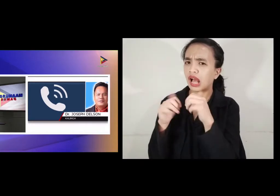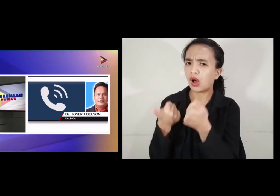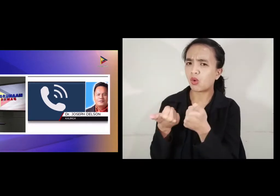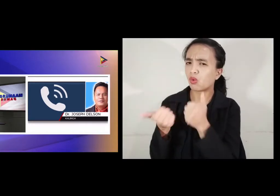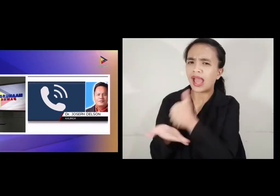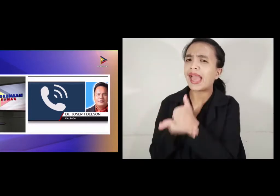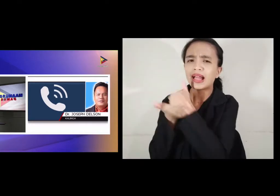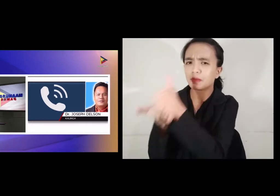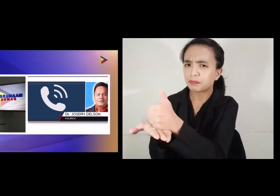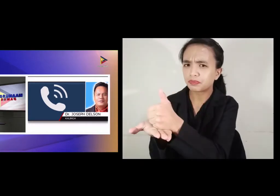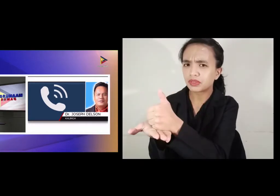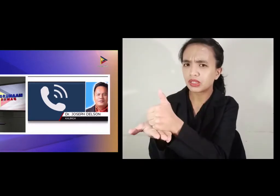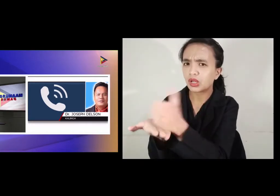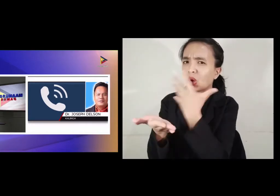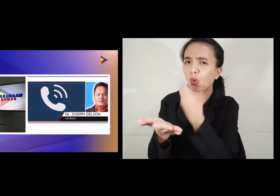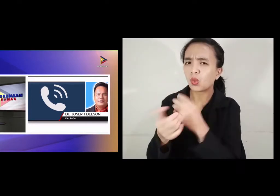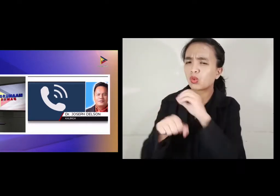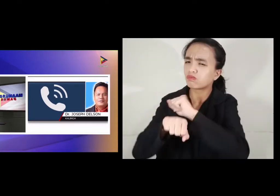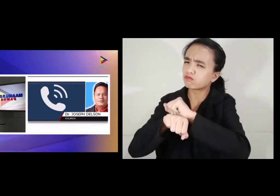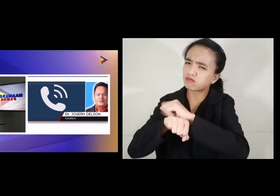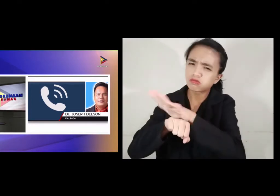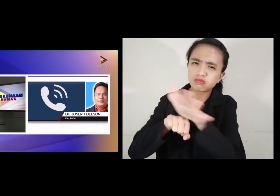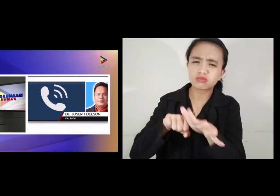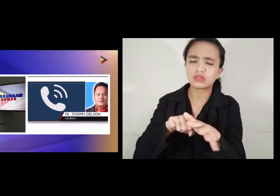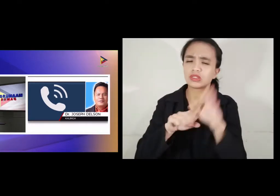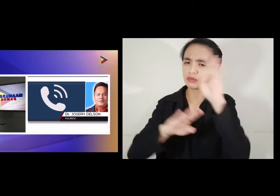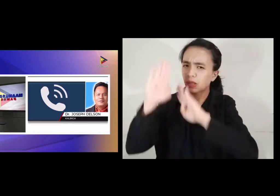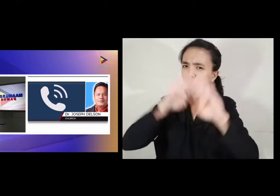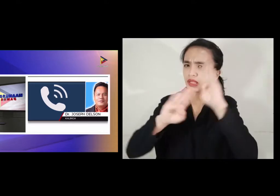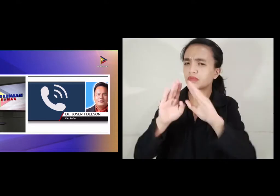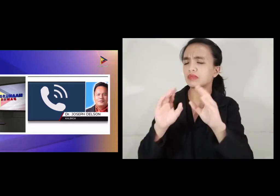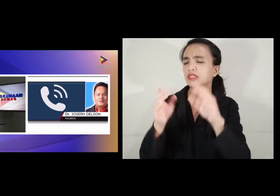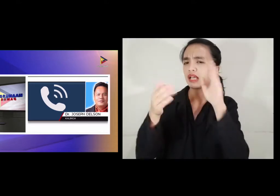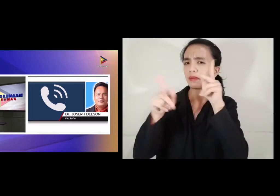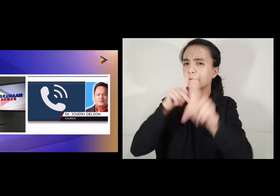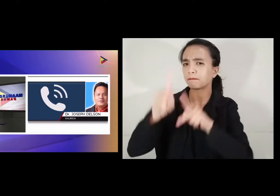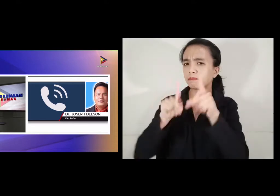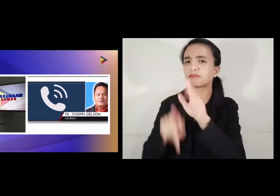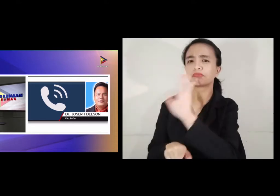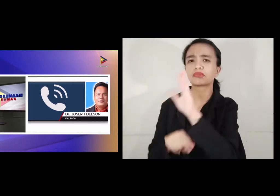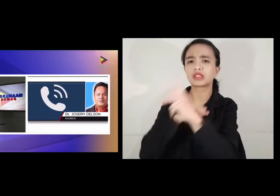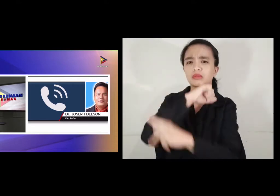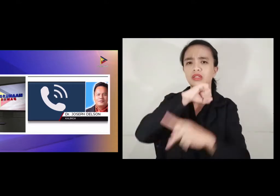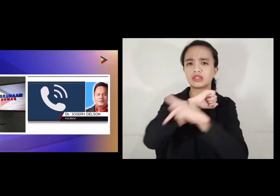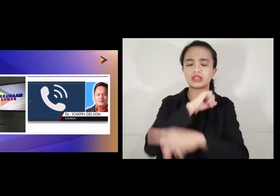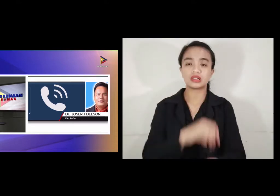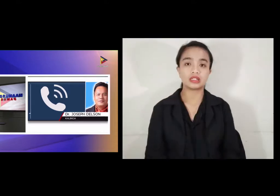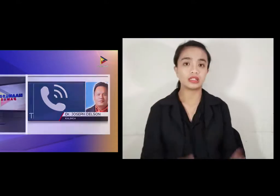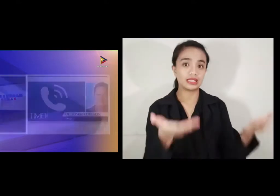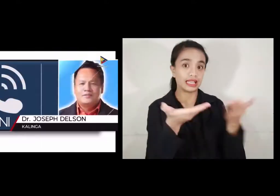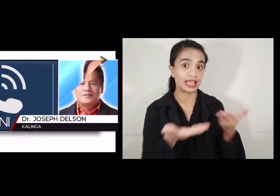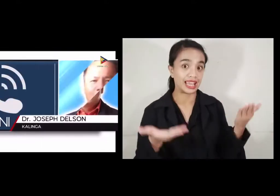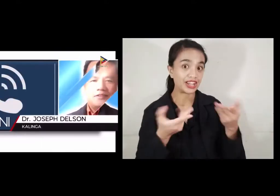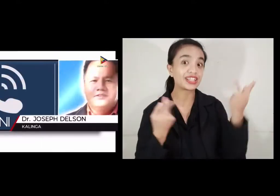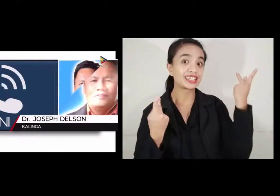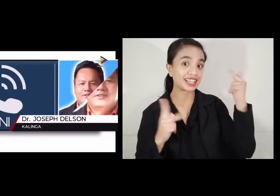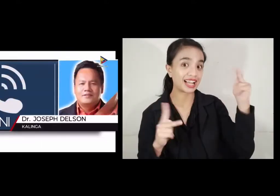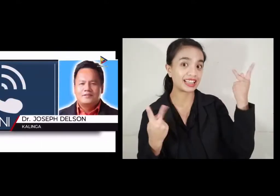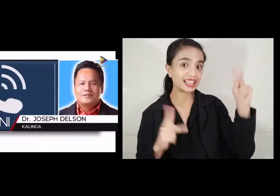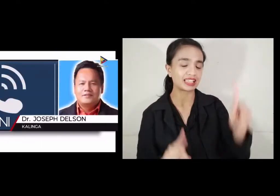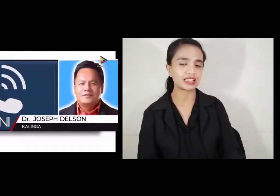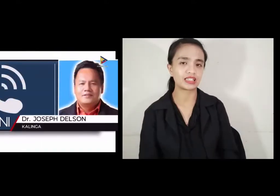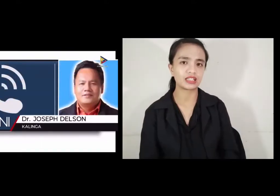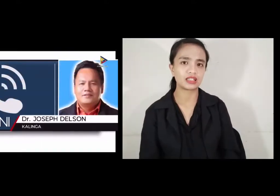ti ayuda apo doktor kadag iti apektado nga residente dita probinsya apo. Dito sa Kalinga,